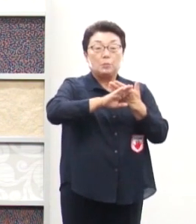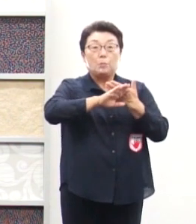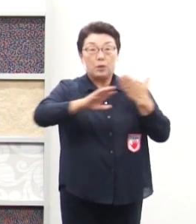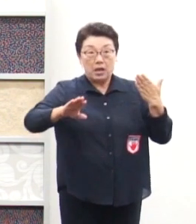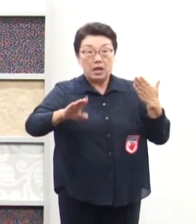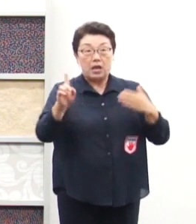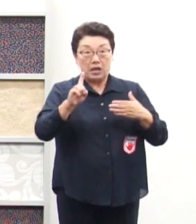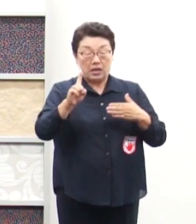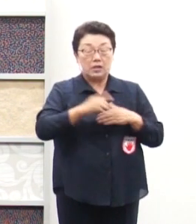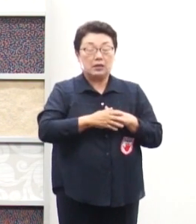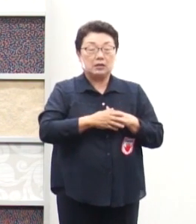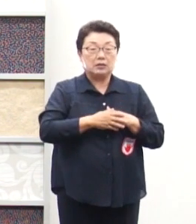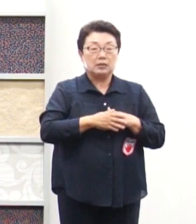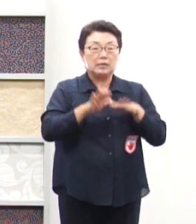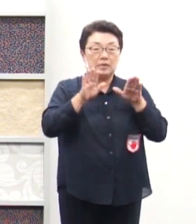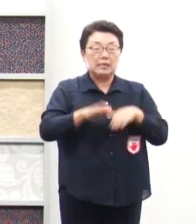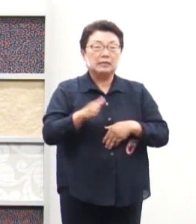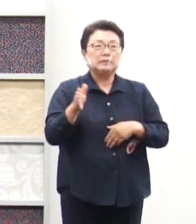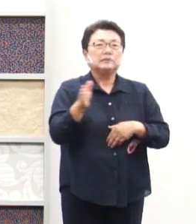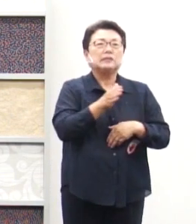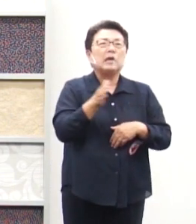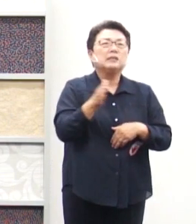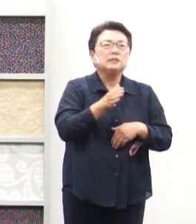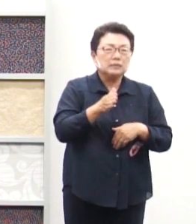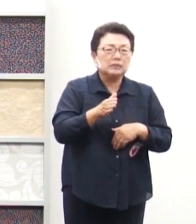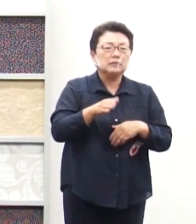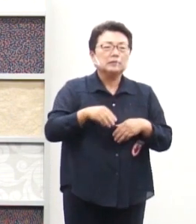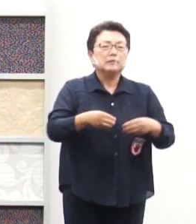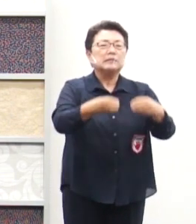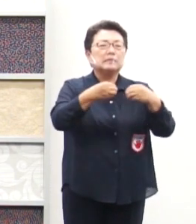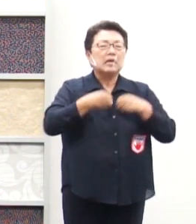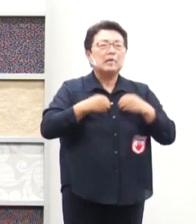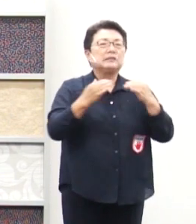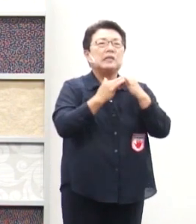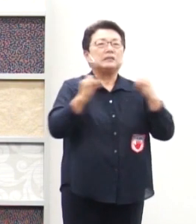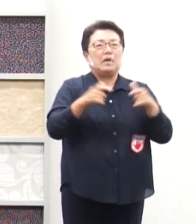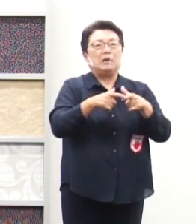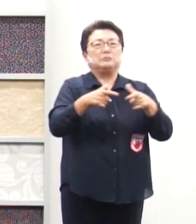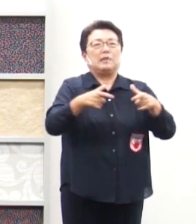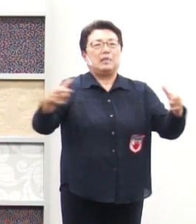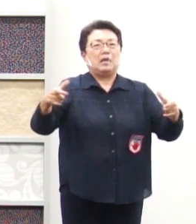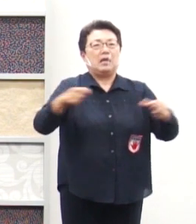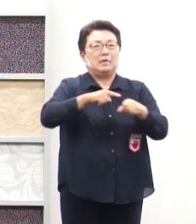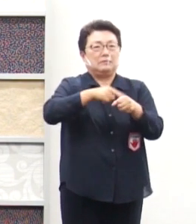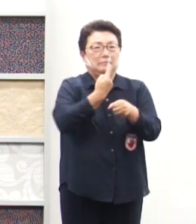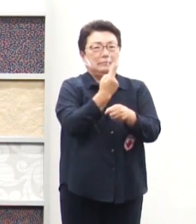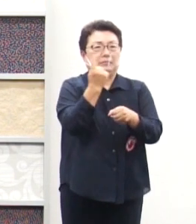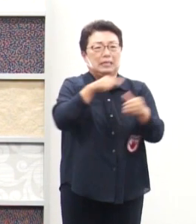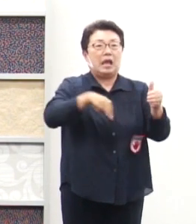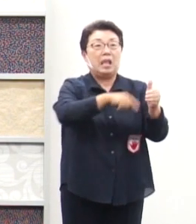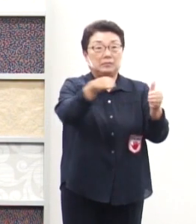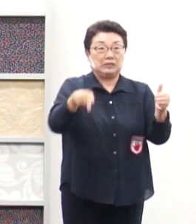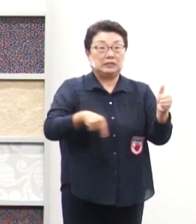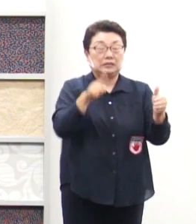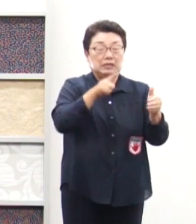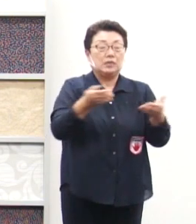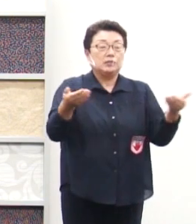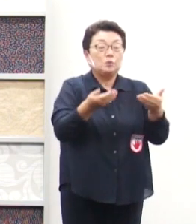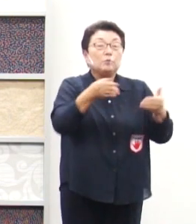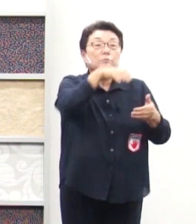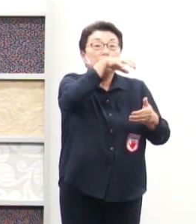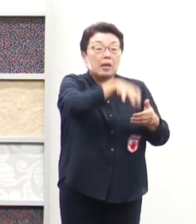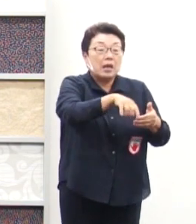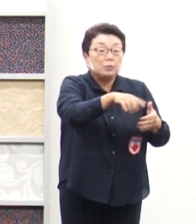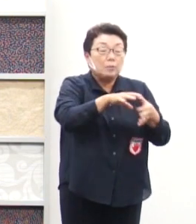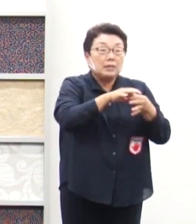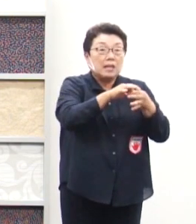に最近いろいろと複数感染事例があったという中では、職場関係という